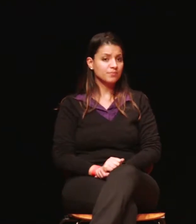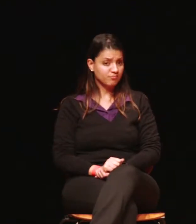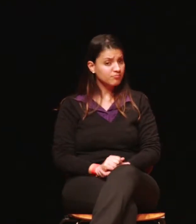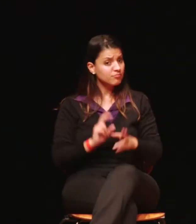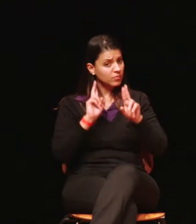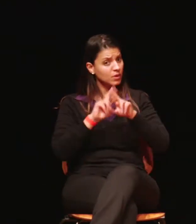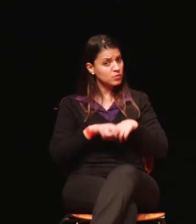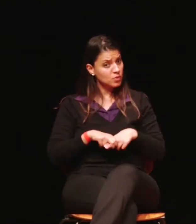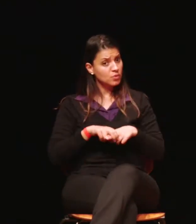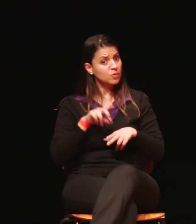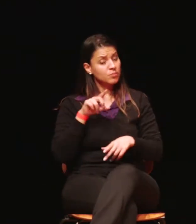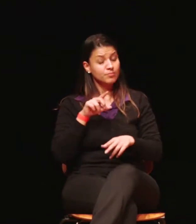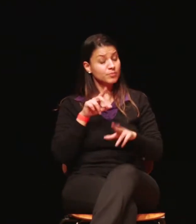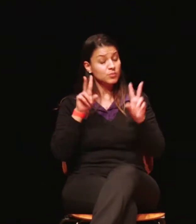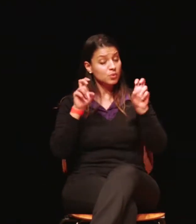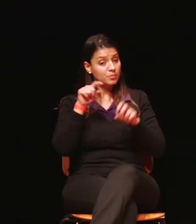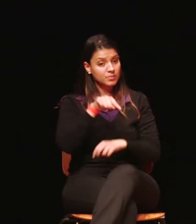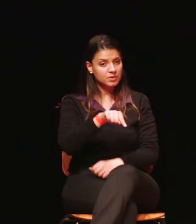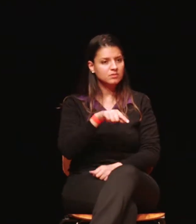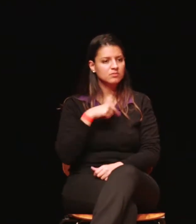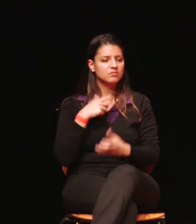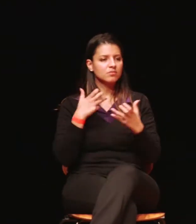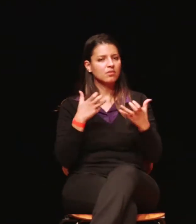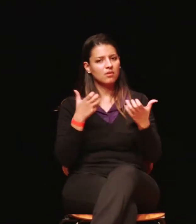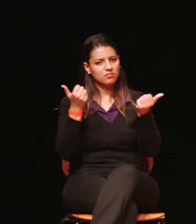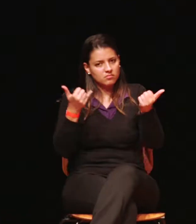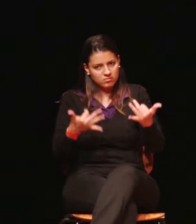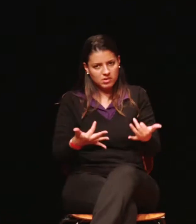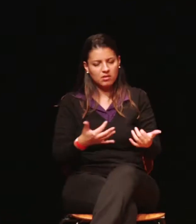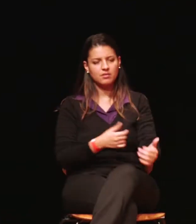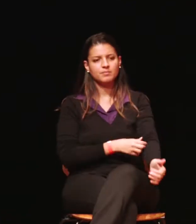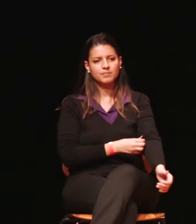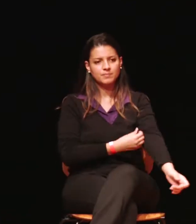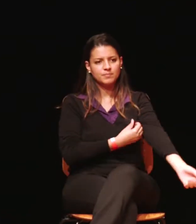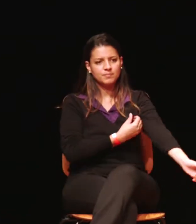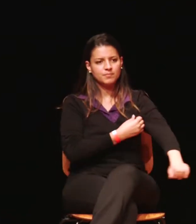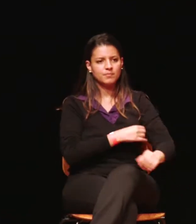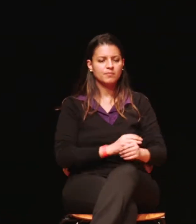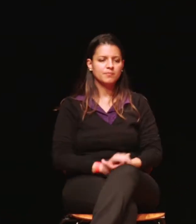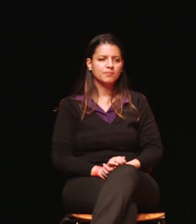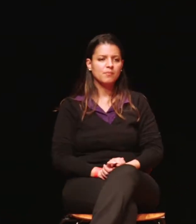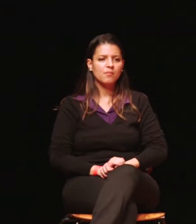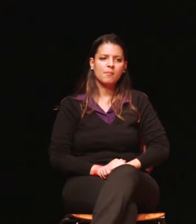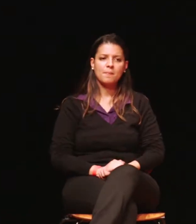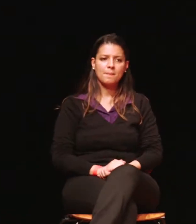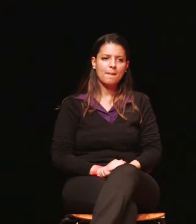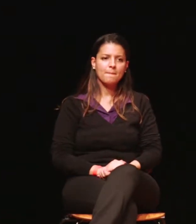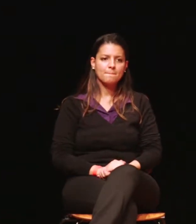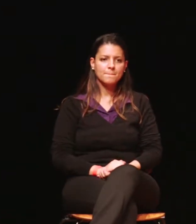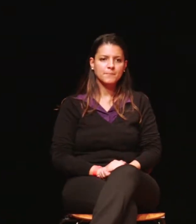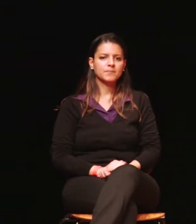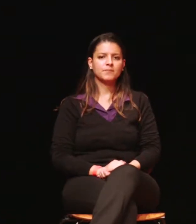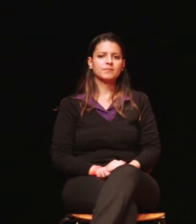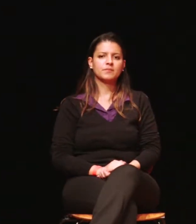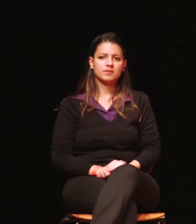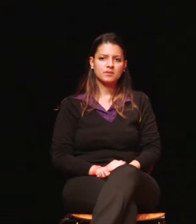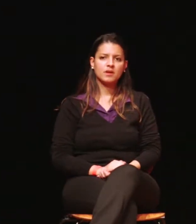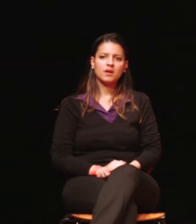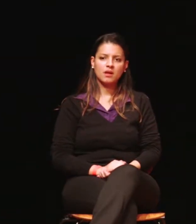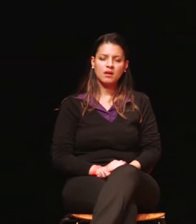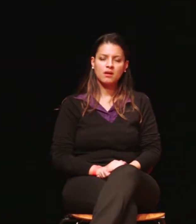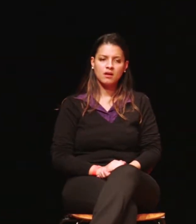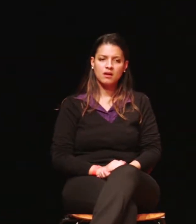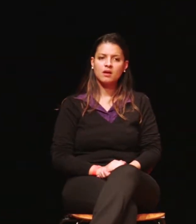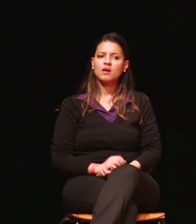disso que gostaria hoje aqui conversar. Uma das fontes para se conhecer os valores culturais